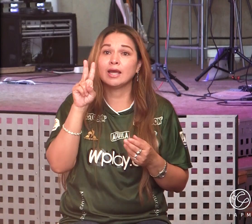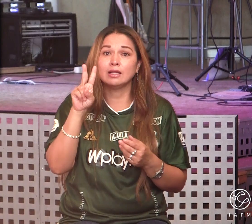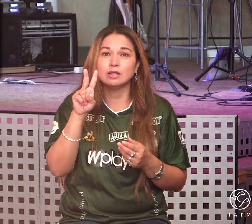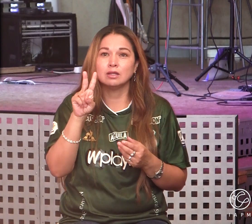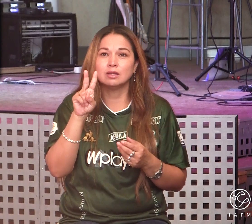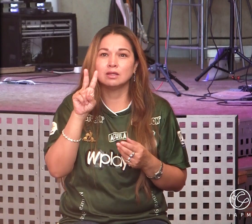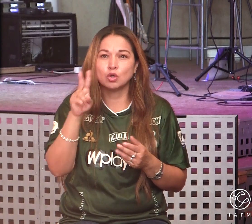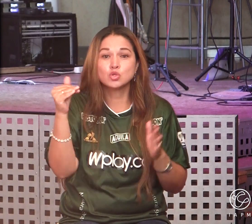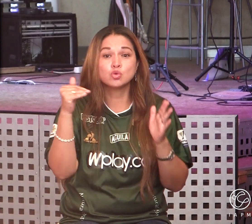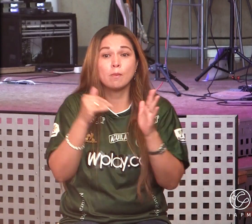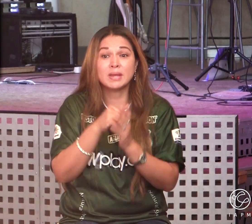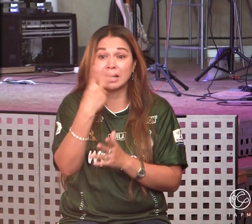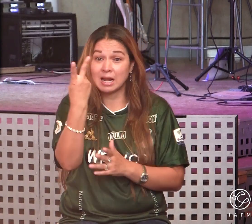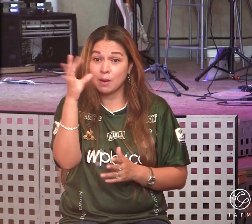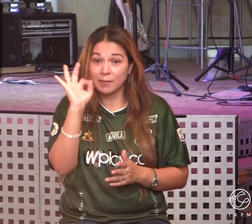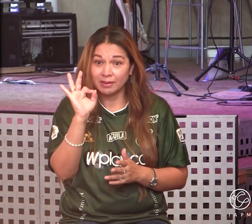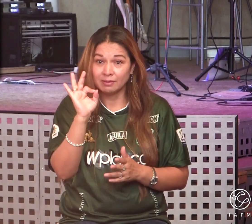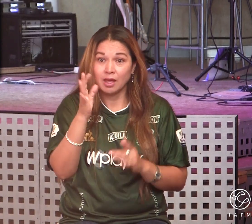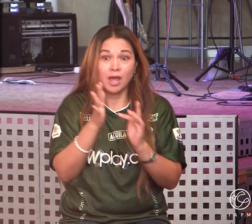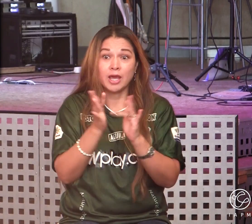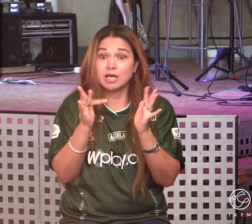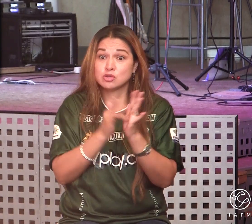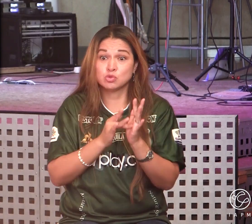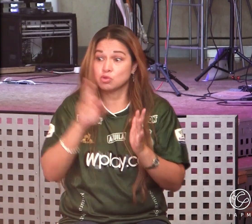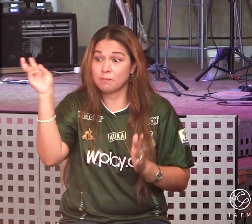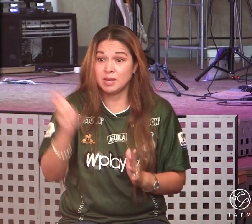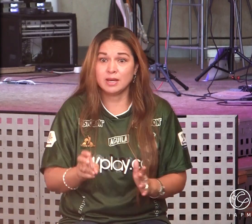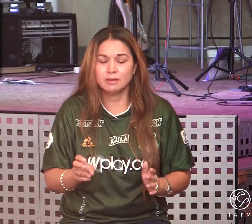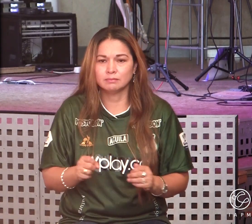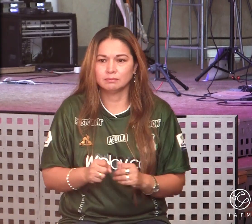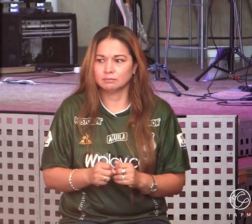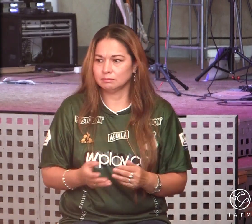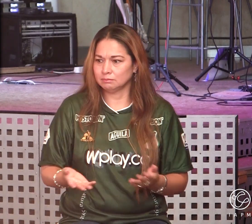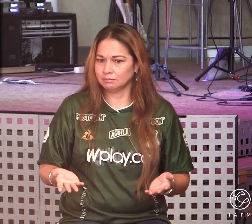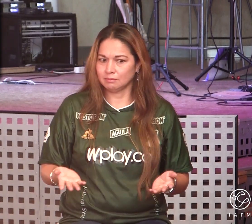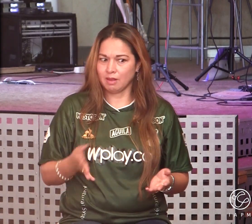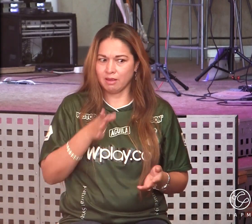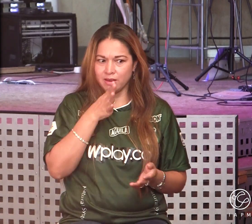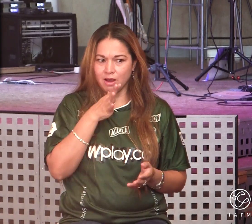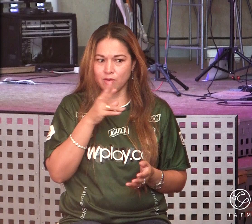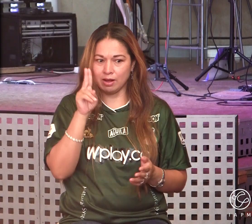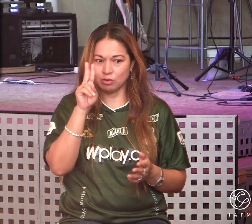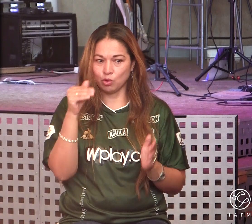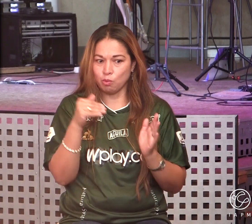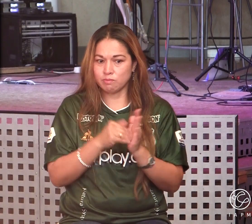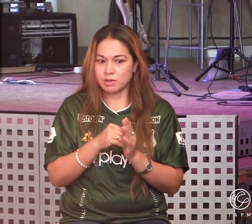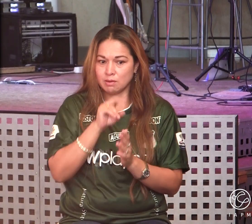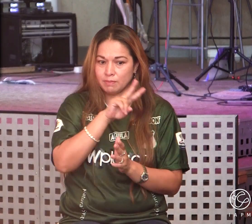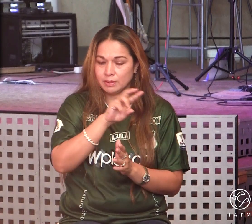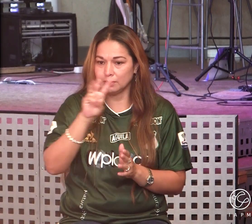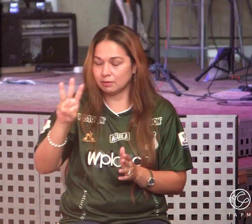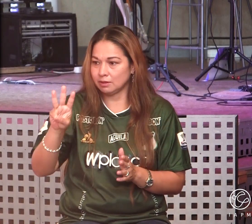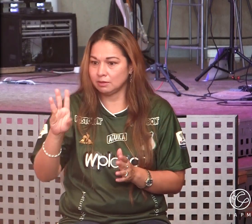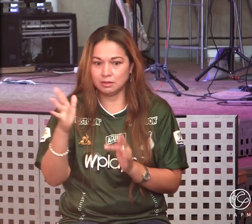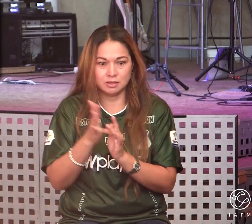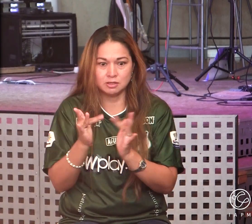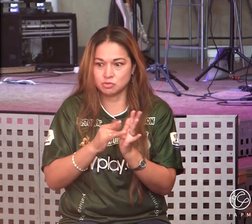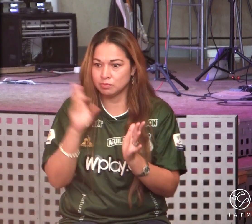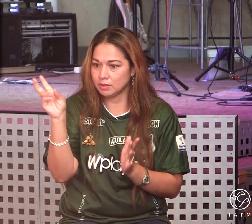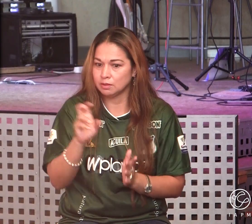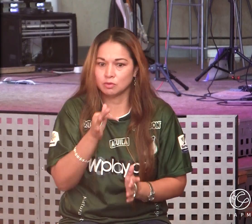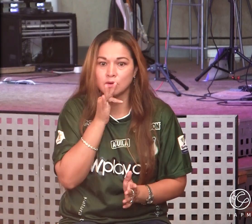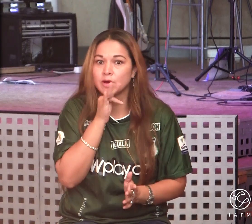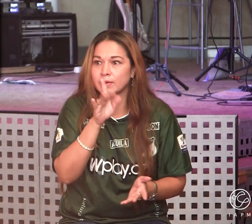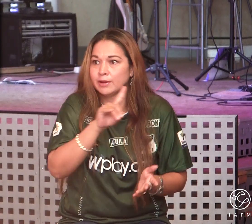volvería. Estamos en octubre de 2023, parece que a Jesús algo le pasó, como